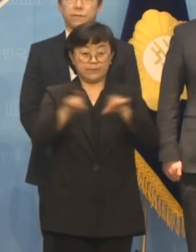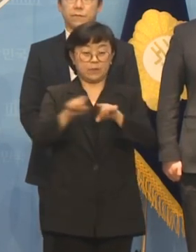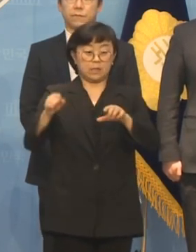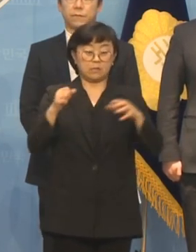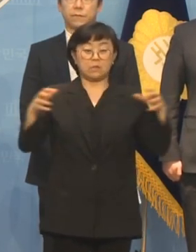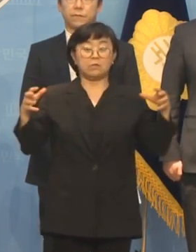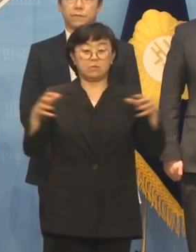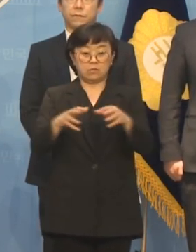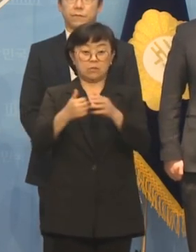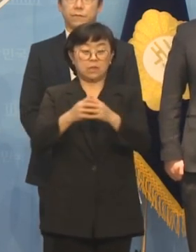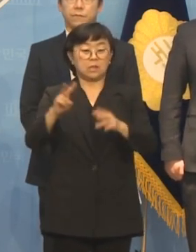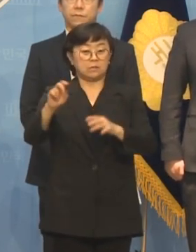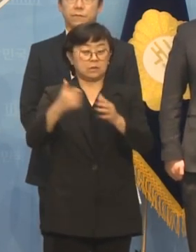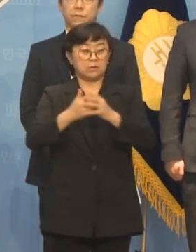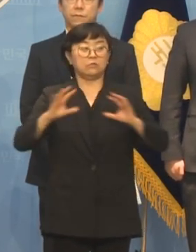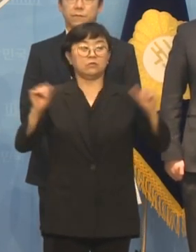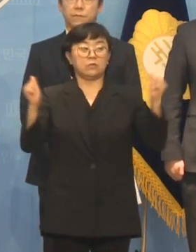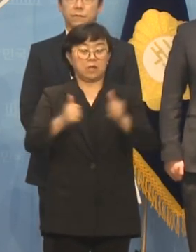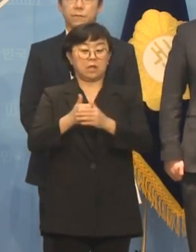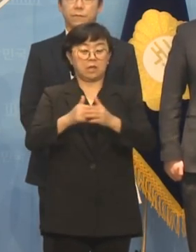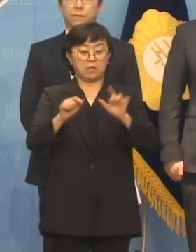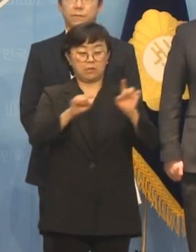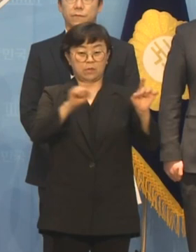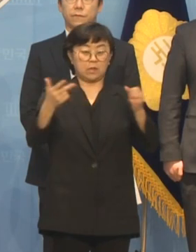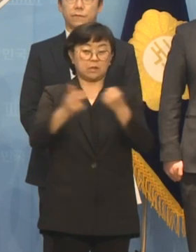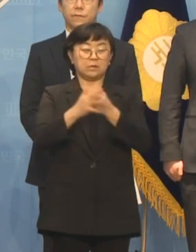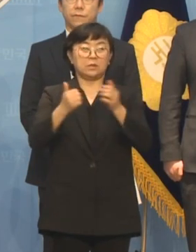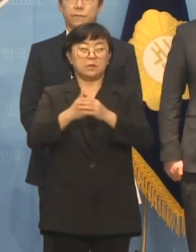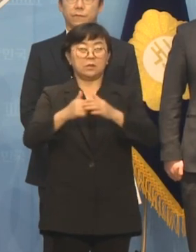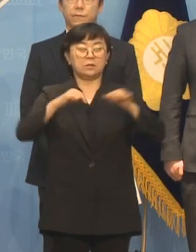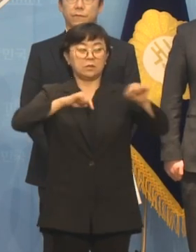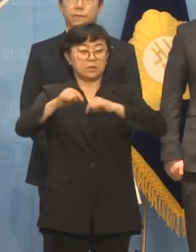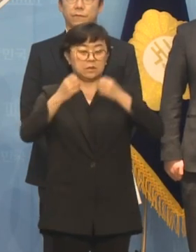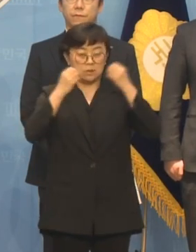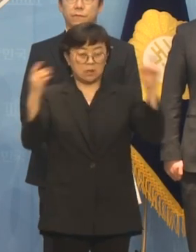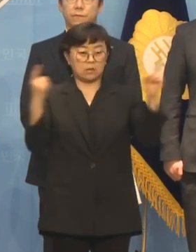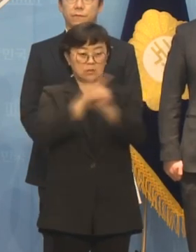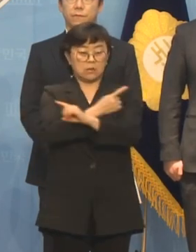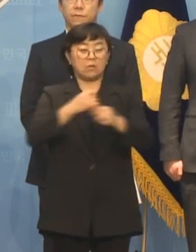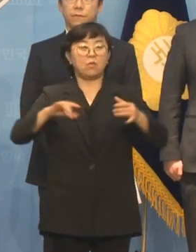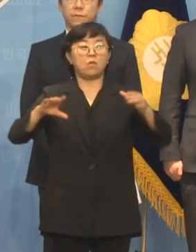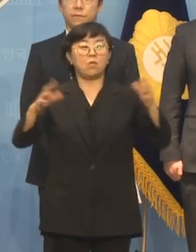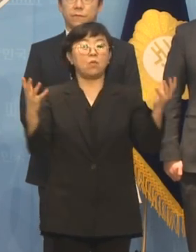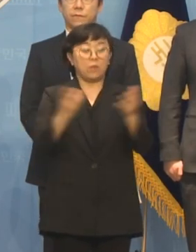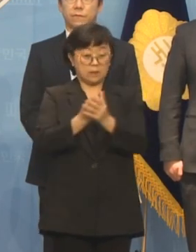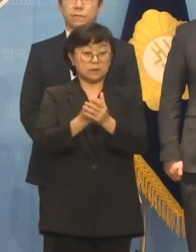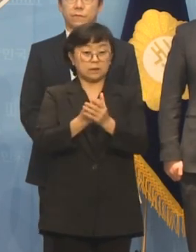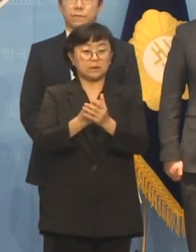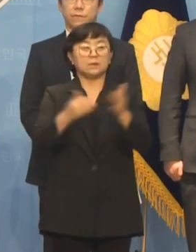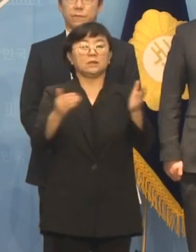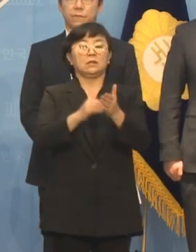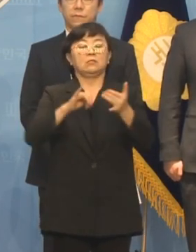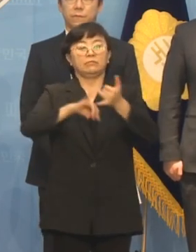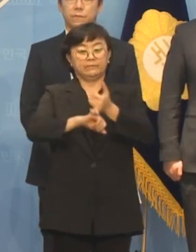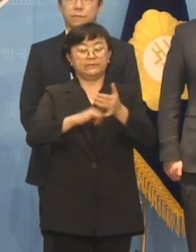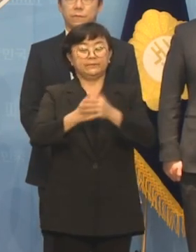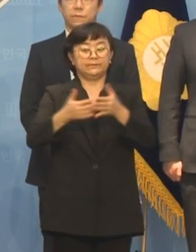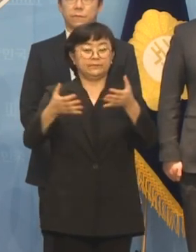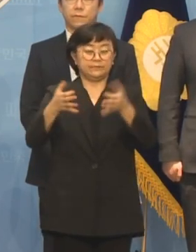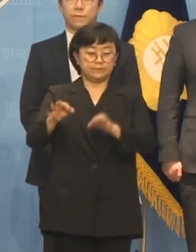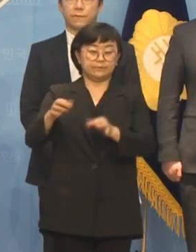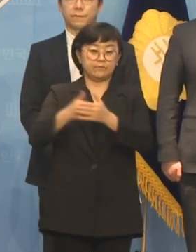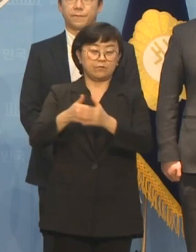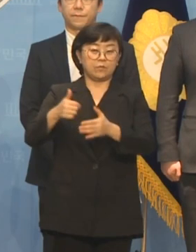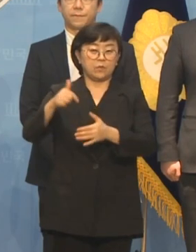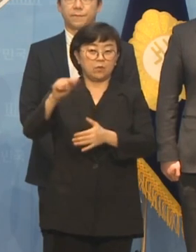모아 22대 국회 전반기 내에 정치개혁을 완수하겠다고 약속하십시오. 김대중 노무현